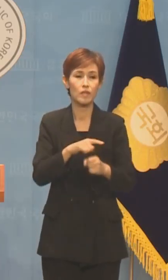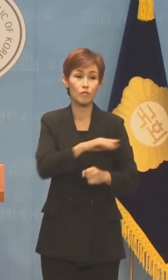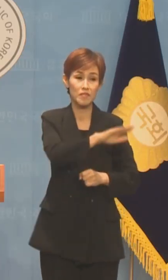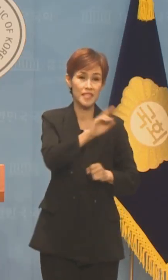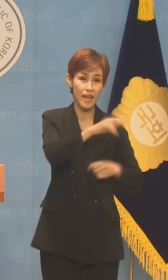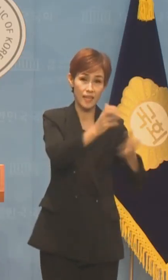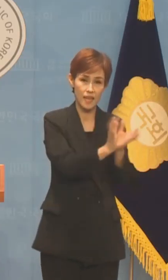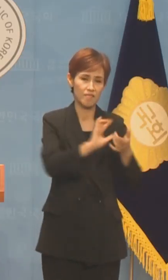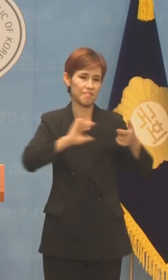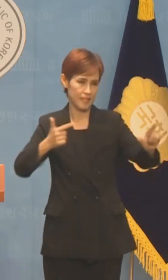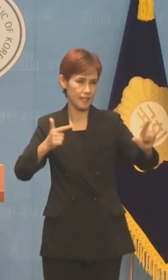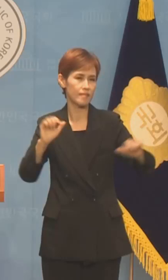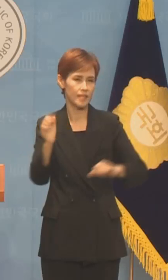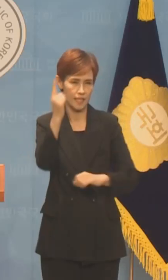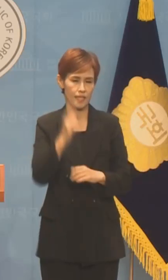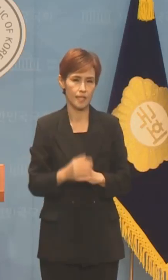때문입니다.